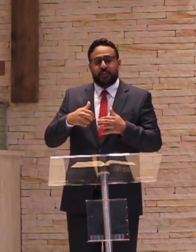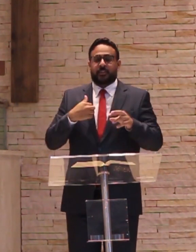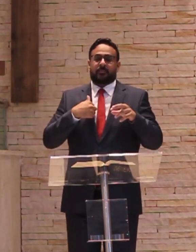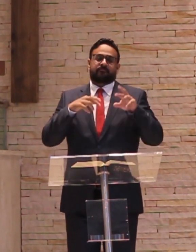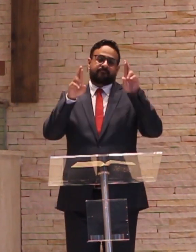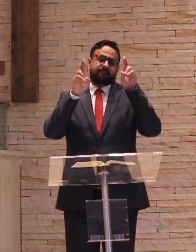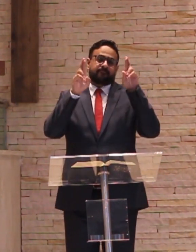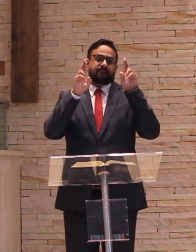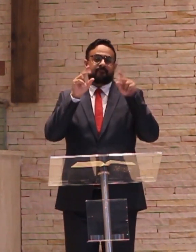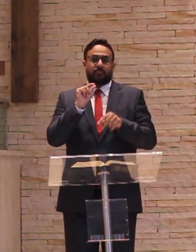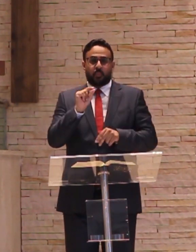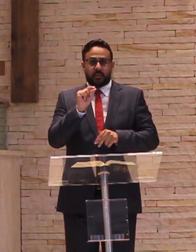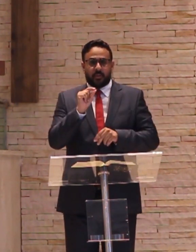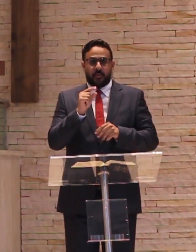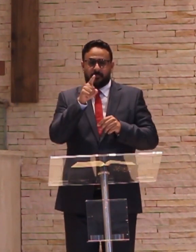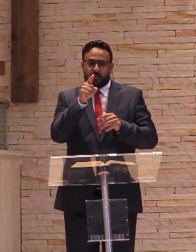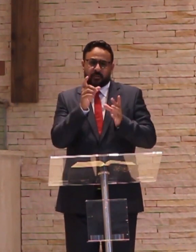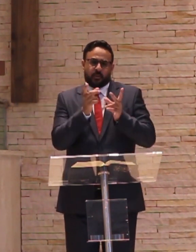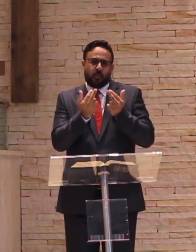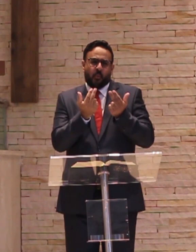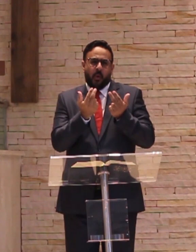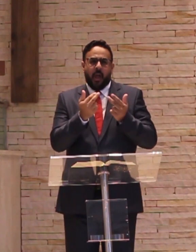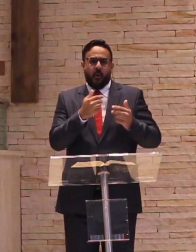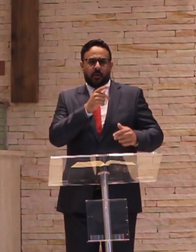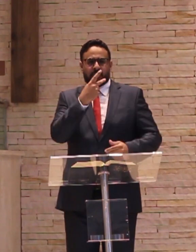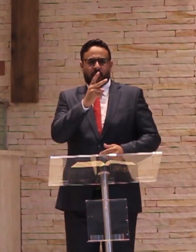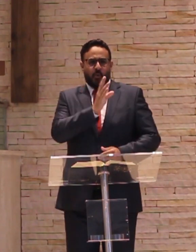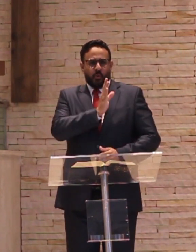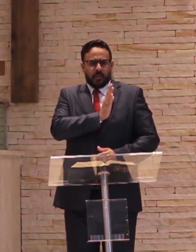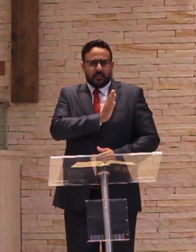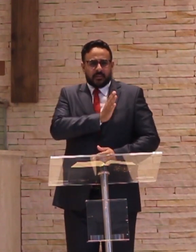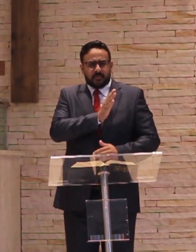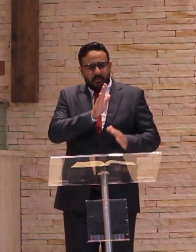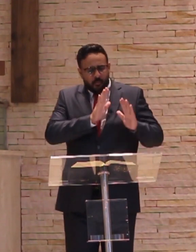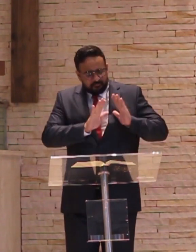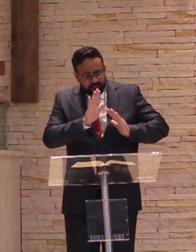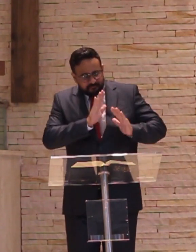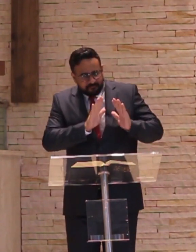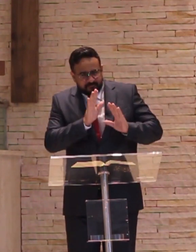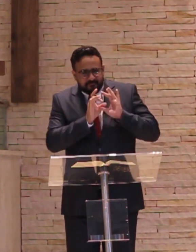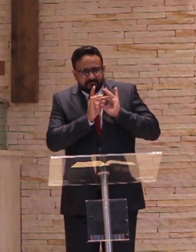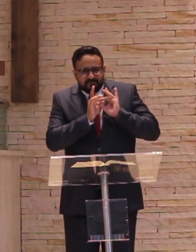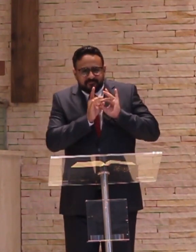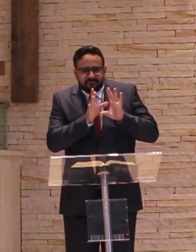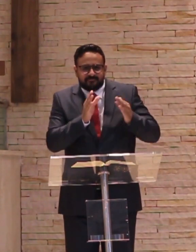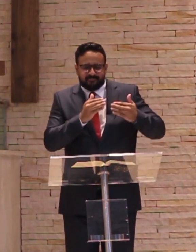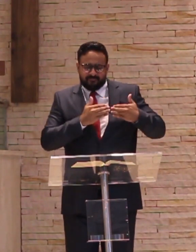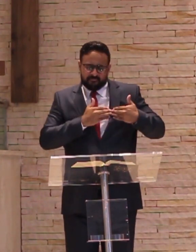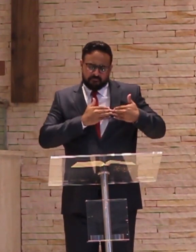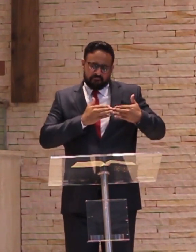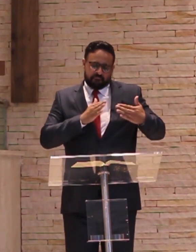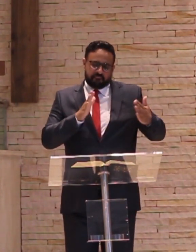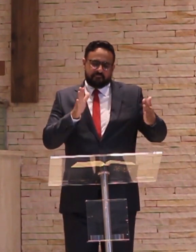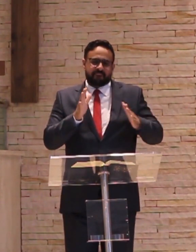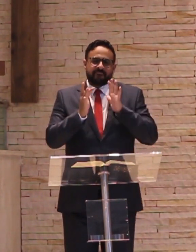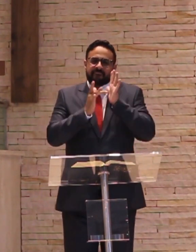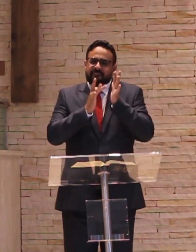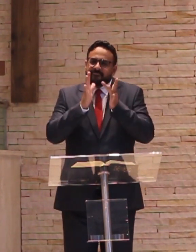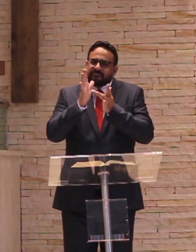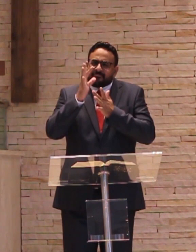Bíblia, refletindo sobre o que a mensagem bíblica traz para nós, podemos entender que o nosso coração precisa